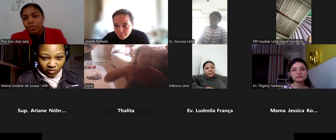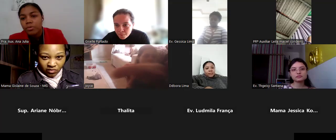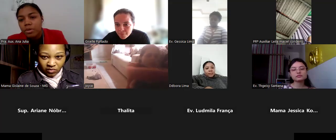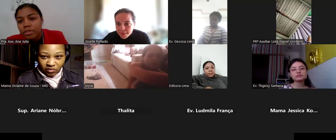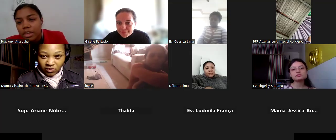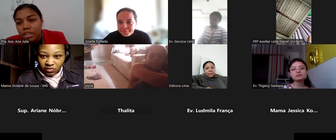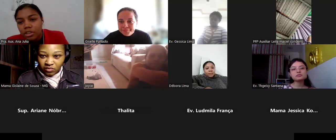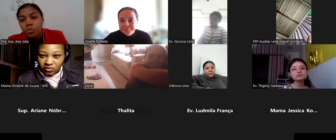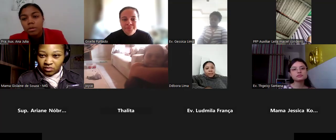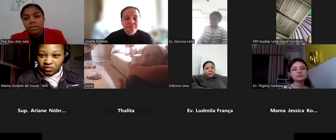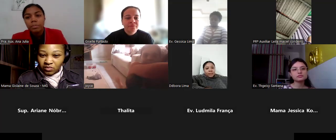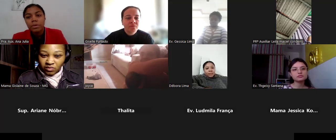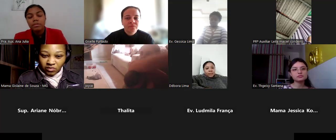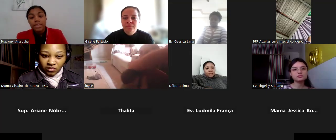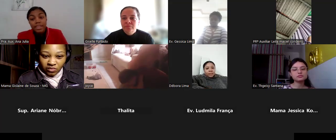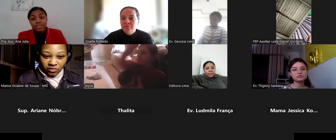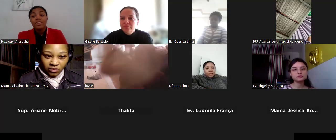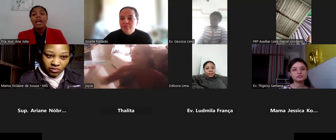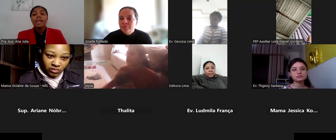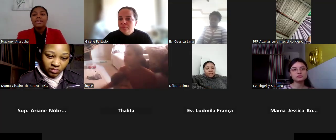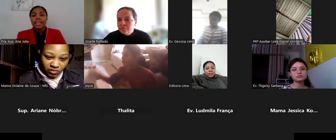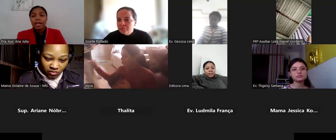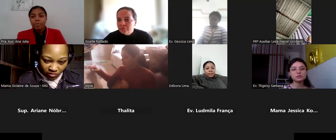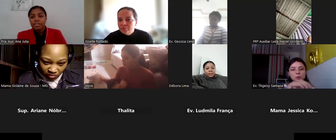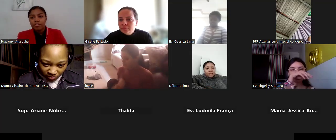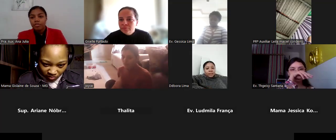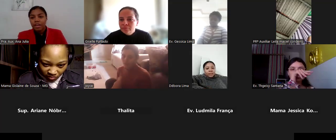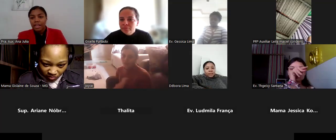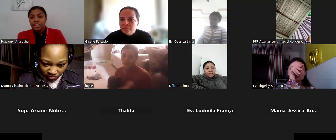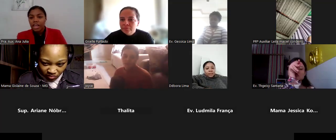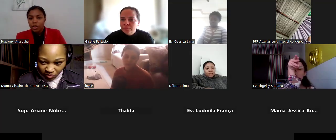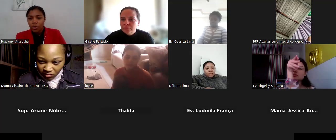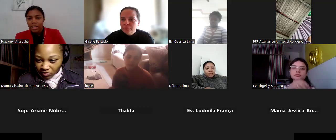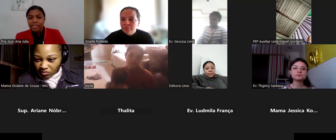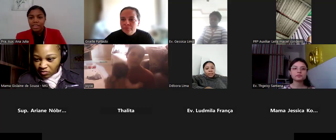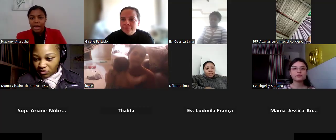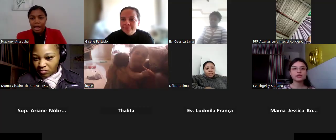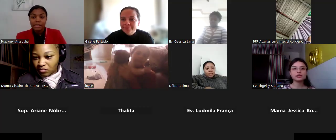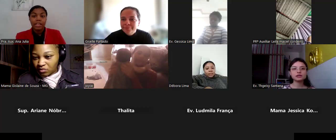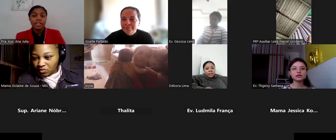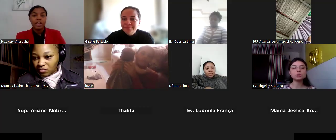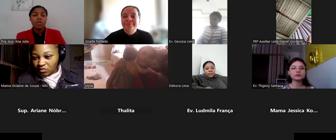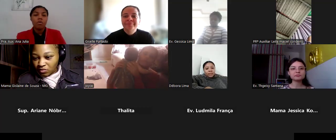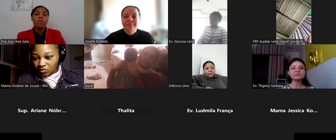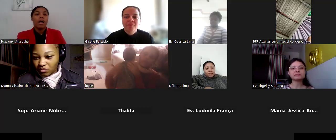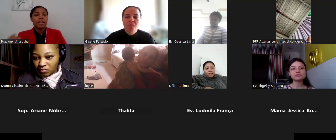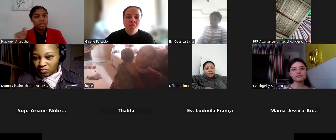o evangelista João está perguntando se é possível falar Shalom em sinais, sem ser com